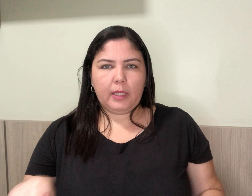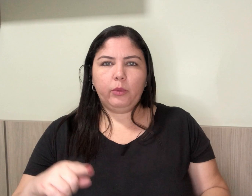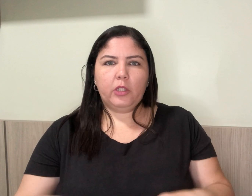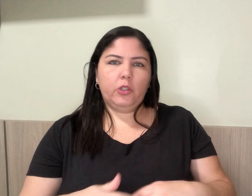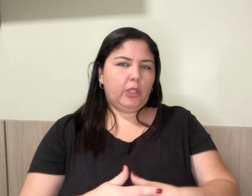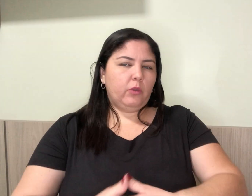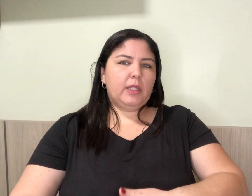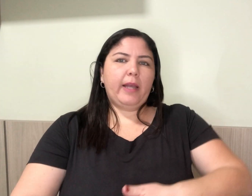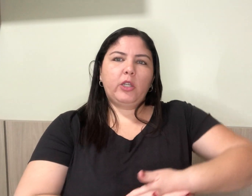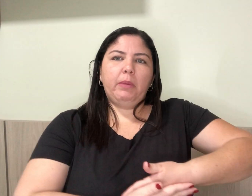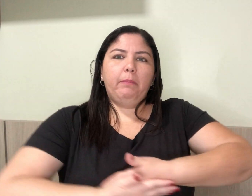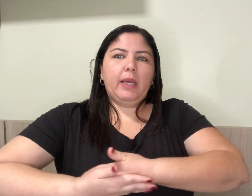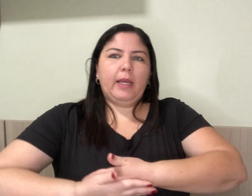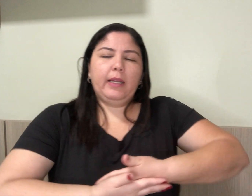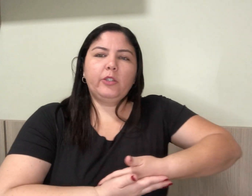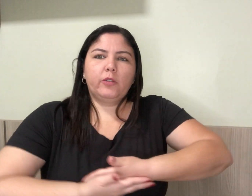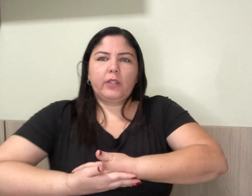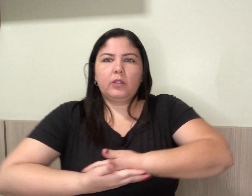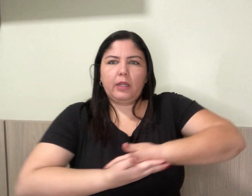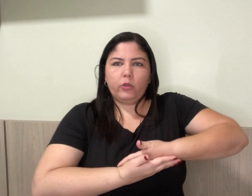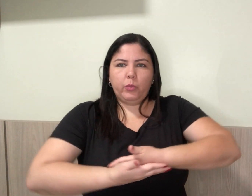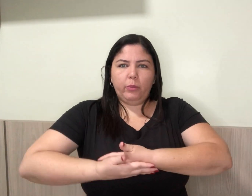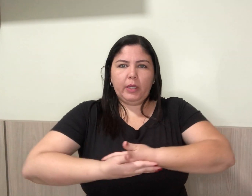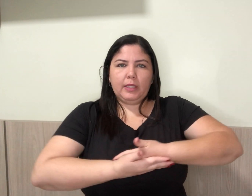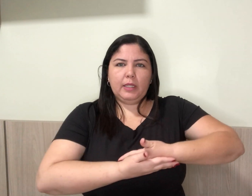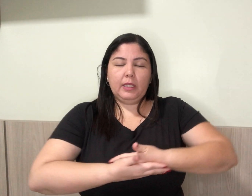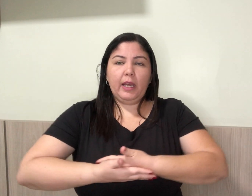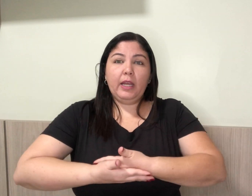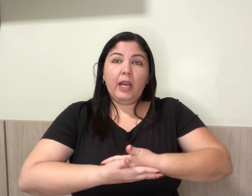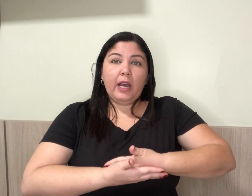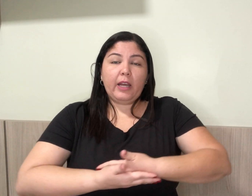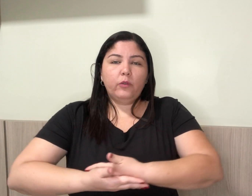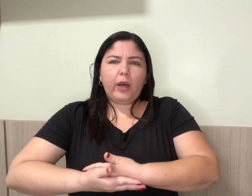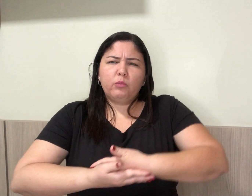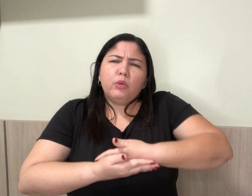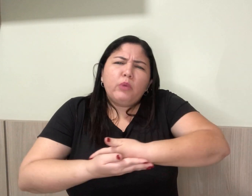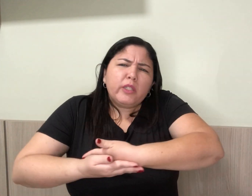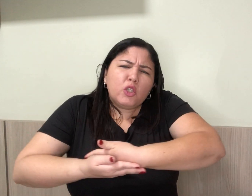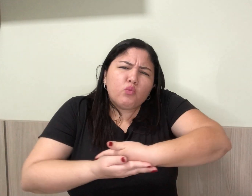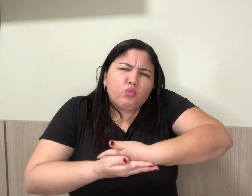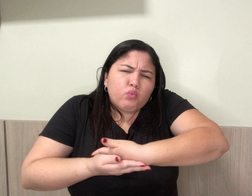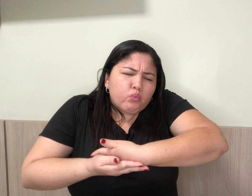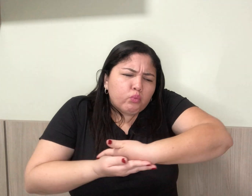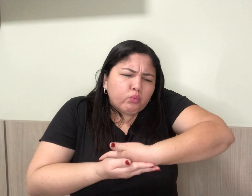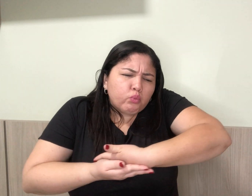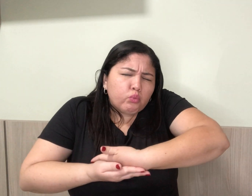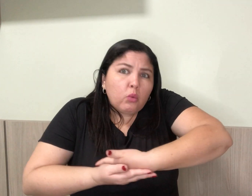exemplo que a gente tem no slide é bebê, né? A gente faz o sinal de bebê assim, né? Aí eu falo bebezinho,